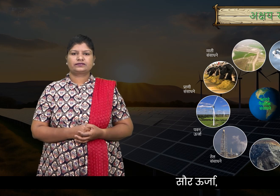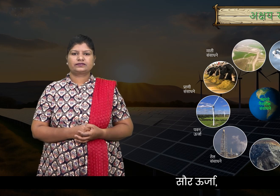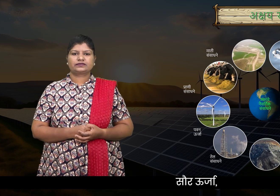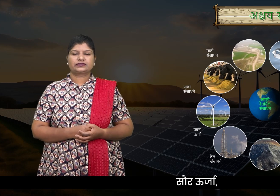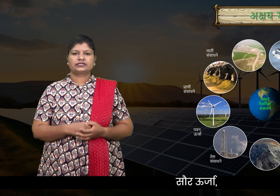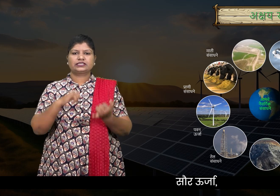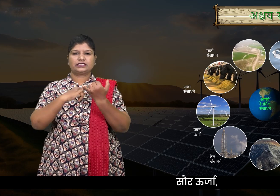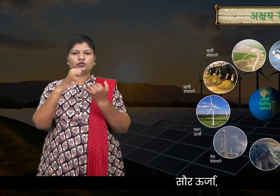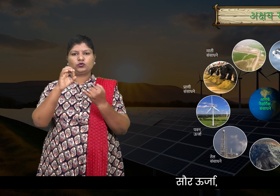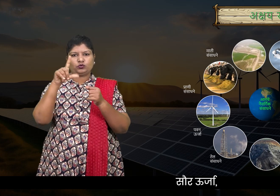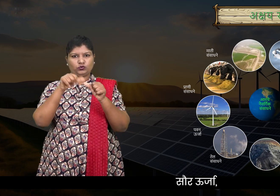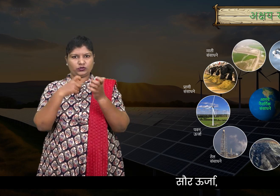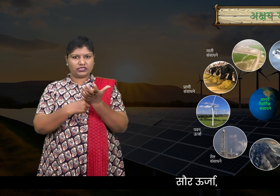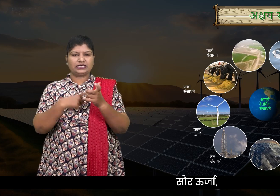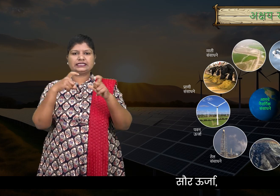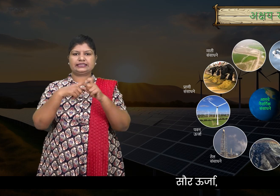सौर ऊर्जा,